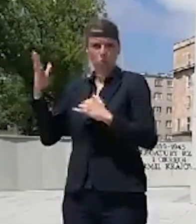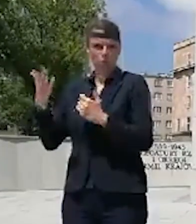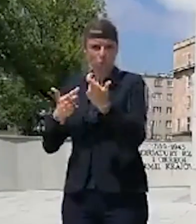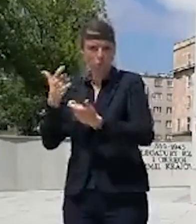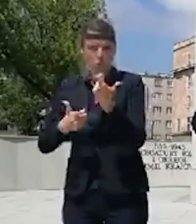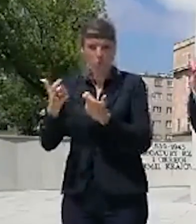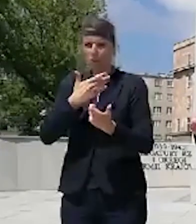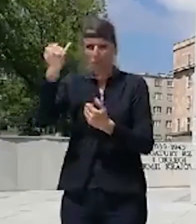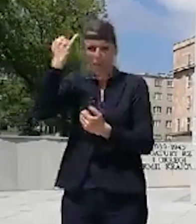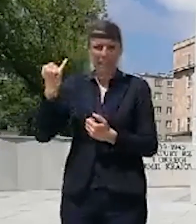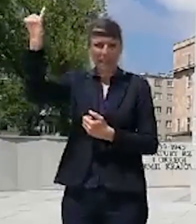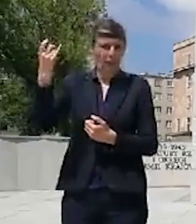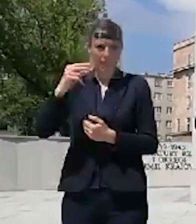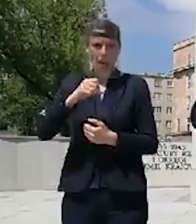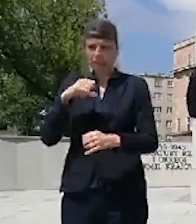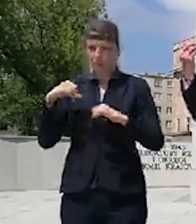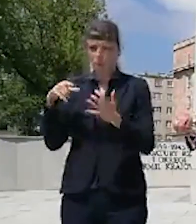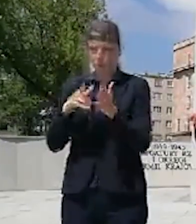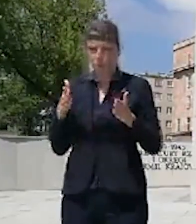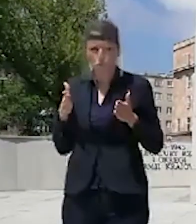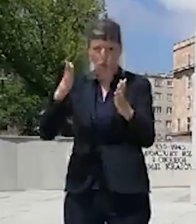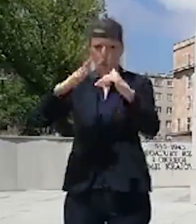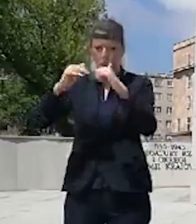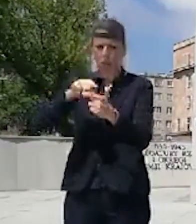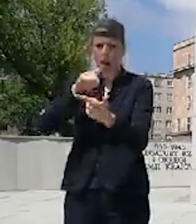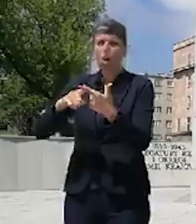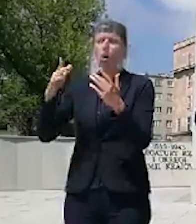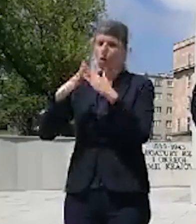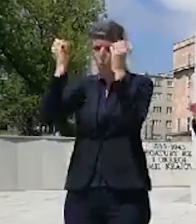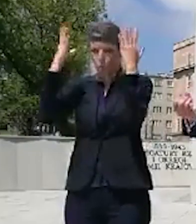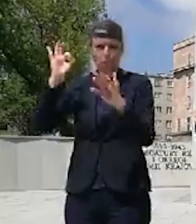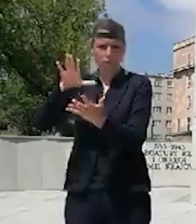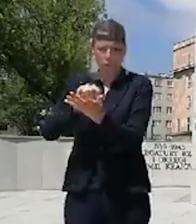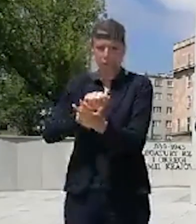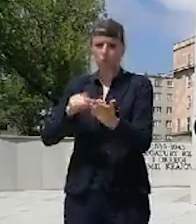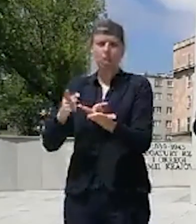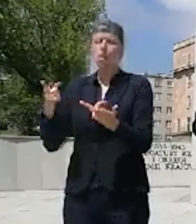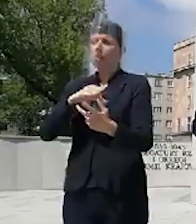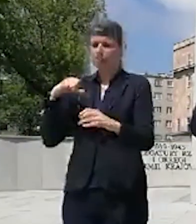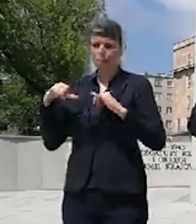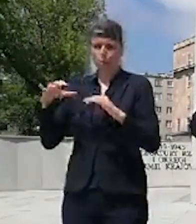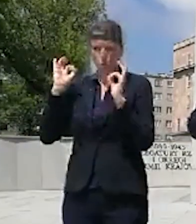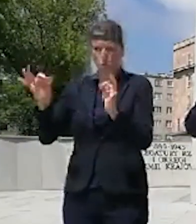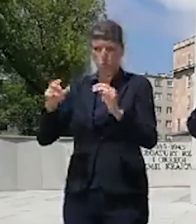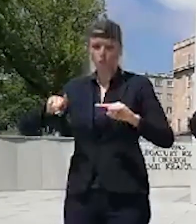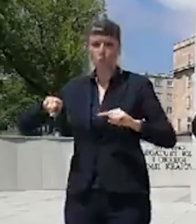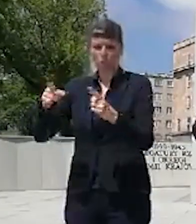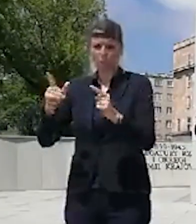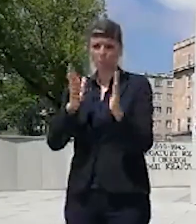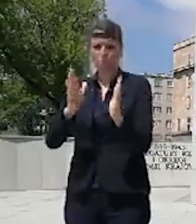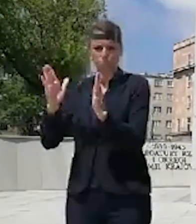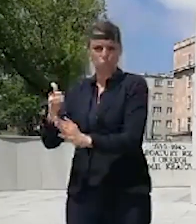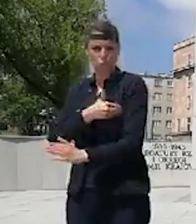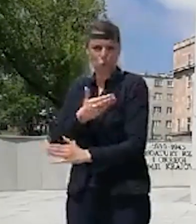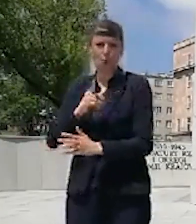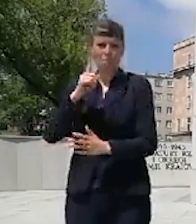idea. Samorządy to droga, samorządy to zajęcia w domu kultury, samorządy to dobrze zorganizowana szkoła, samorządy to wszystko, co